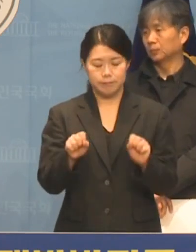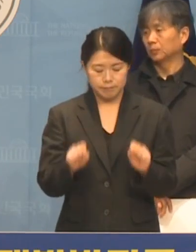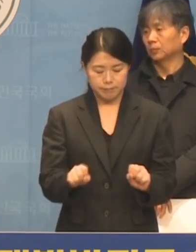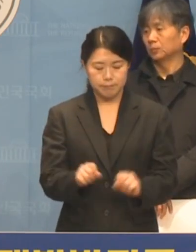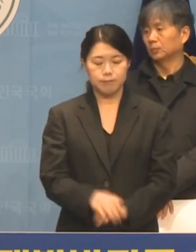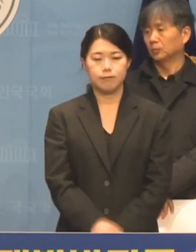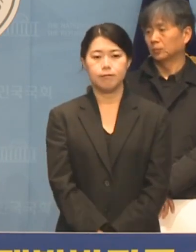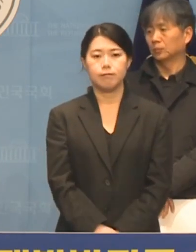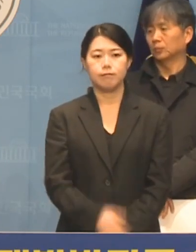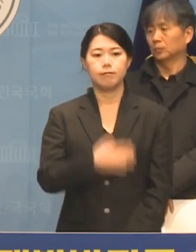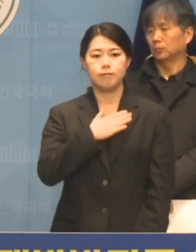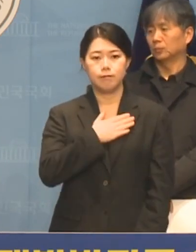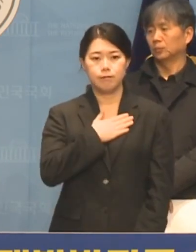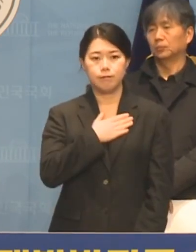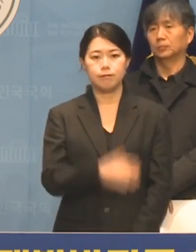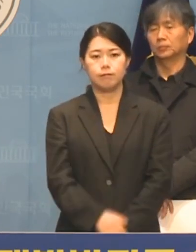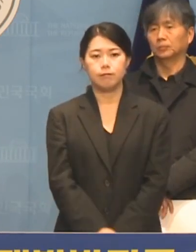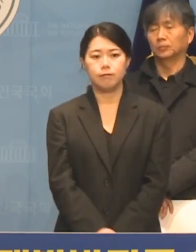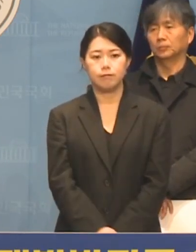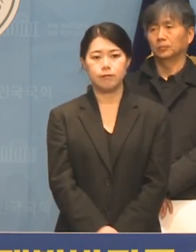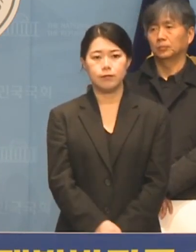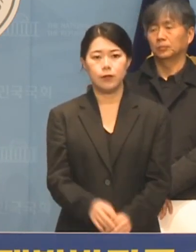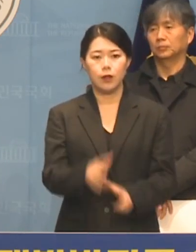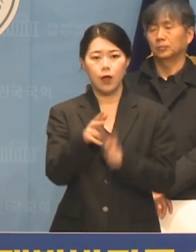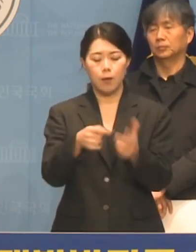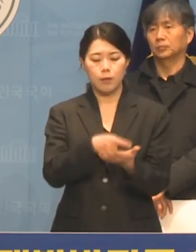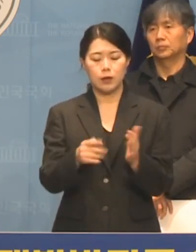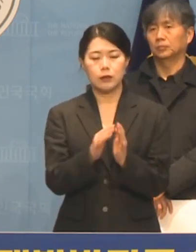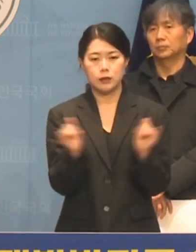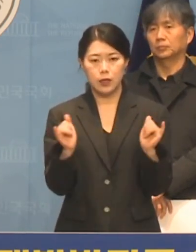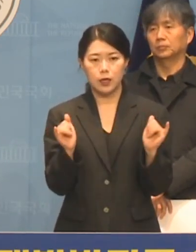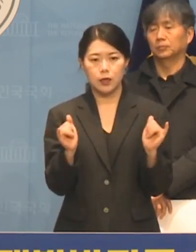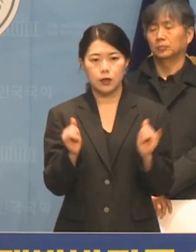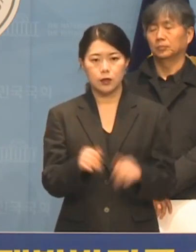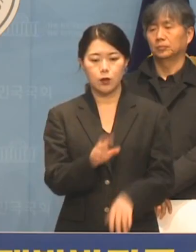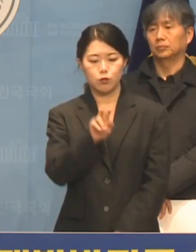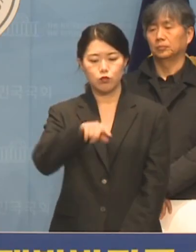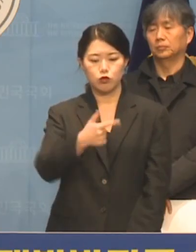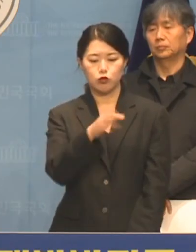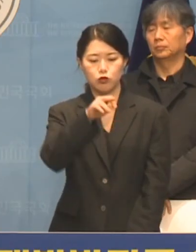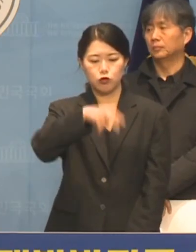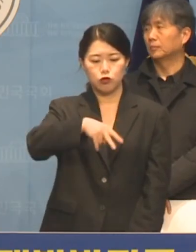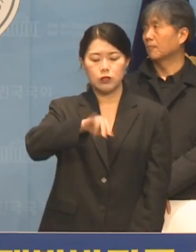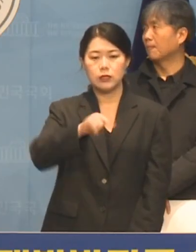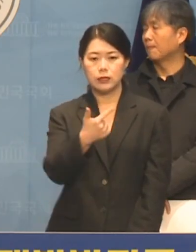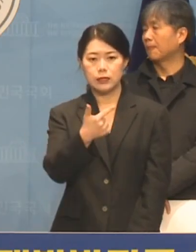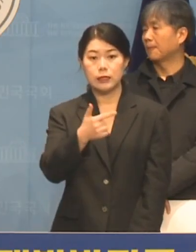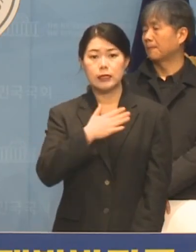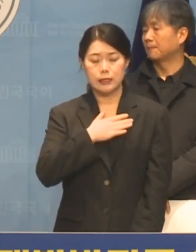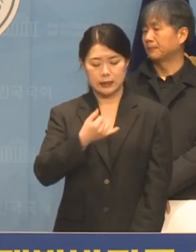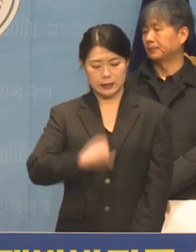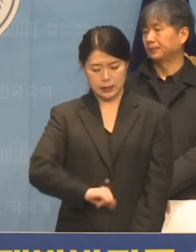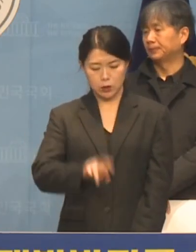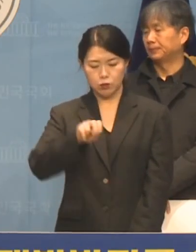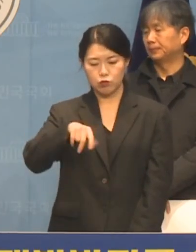안녕하세요. 저는 인우종합건설 산재 피해자 고 문유식님의 자녀 문혜연입니다.